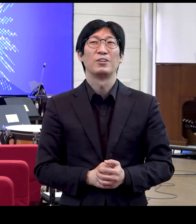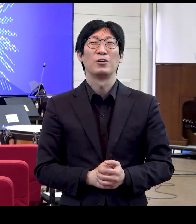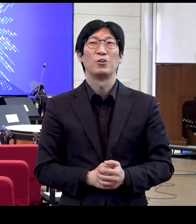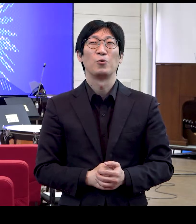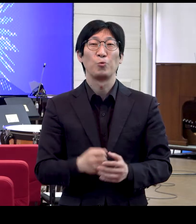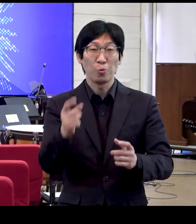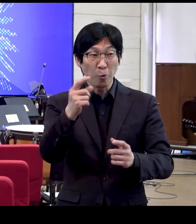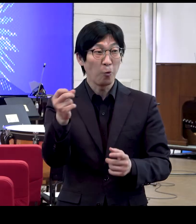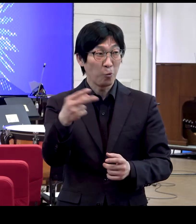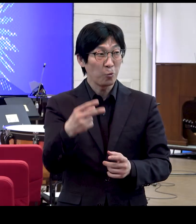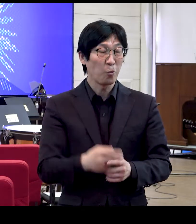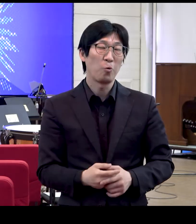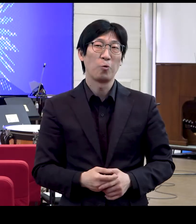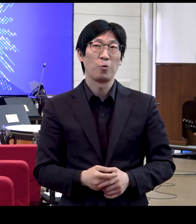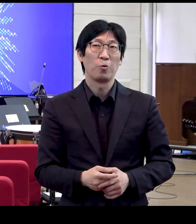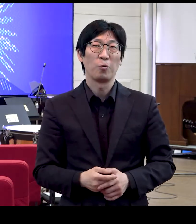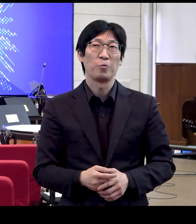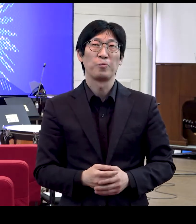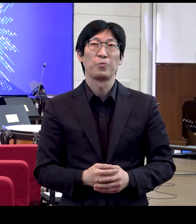여기에 더해서